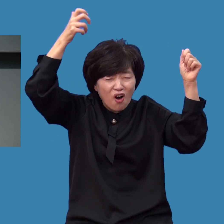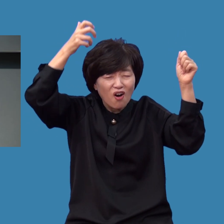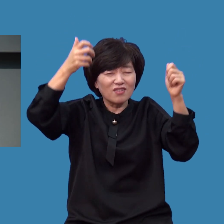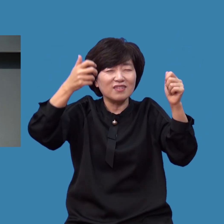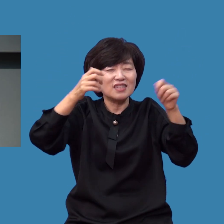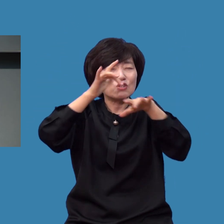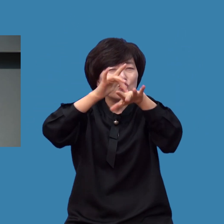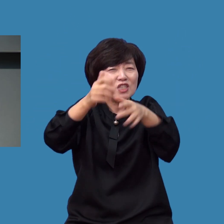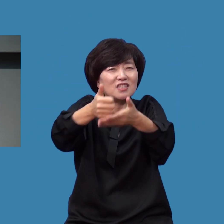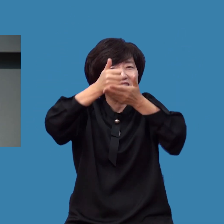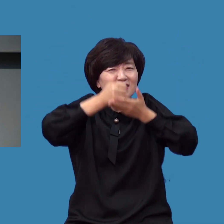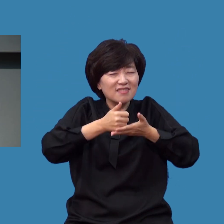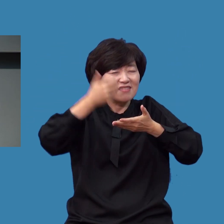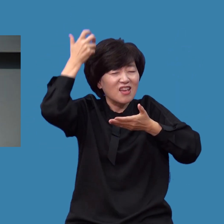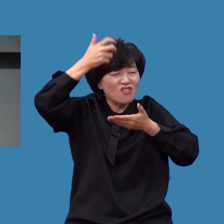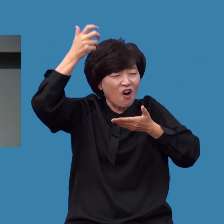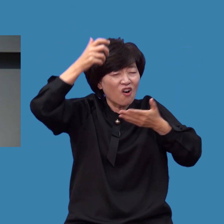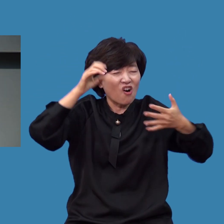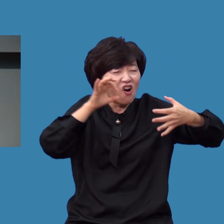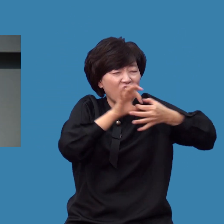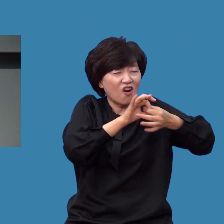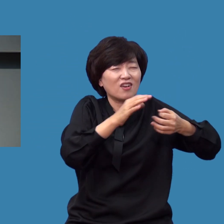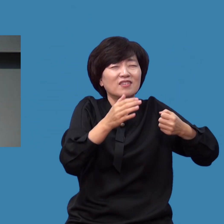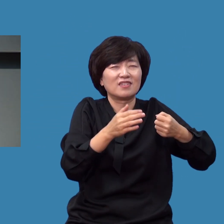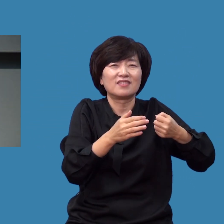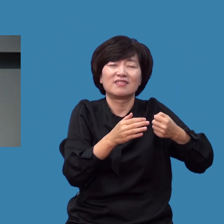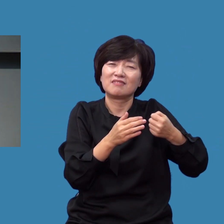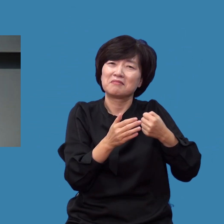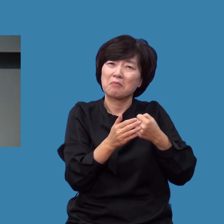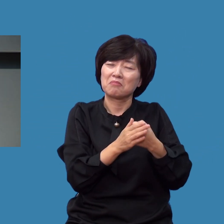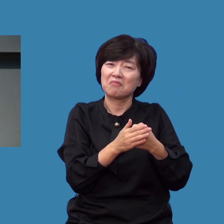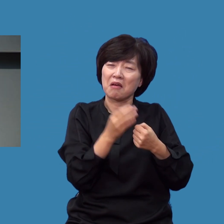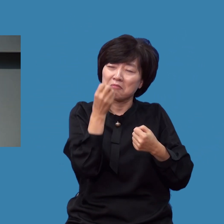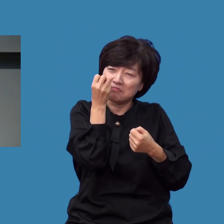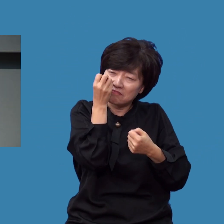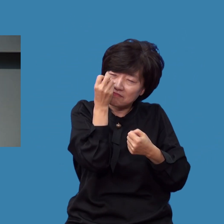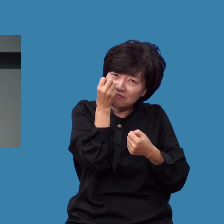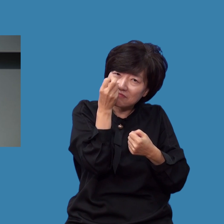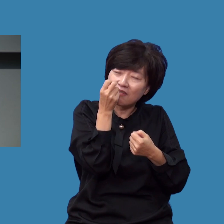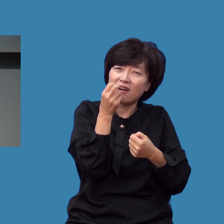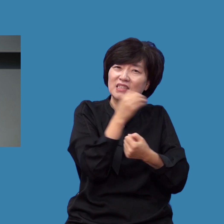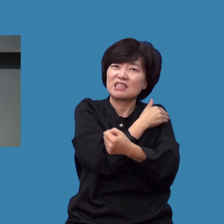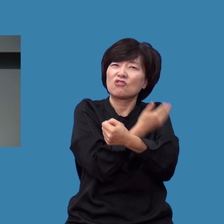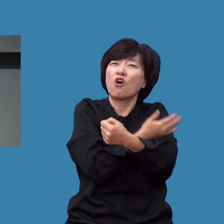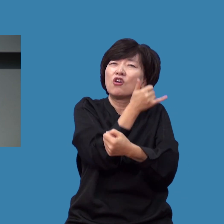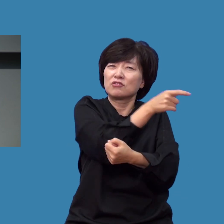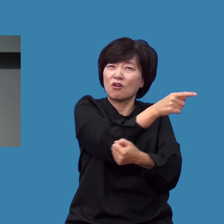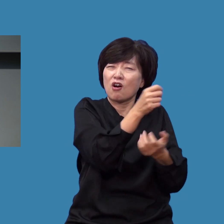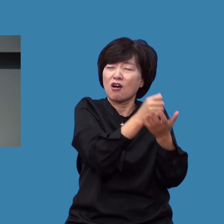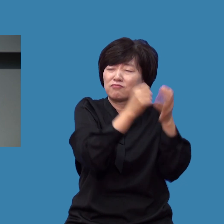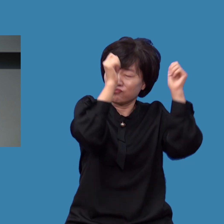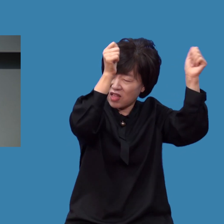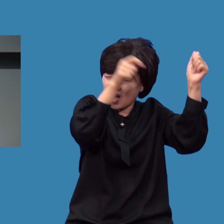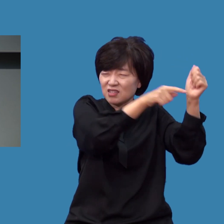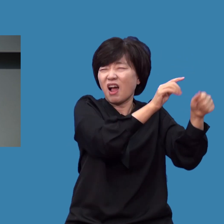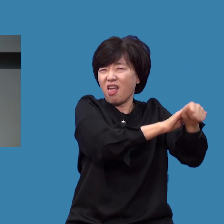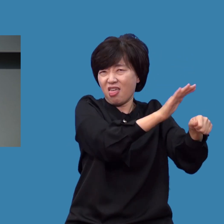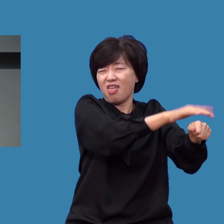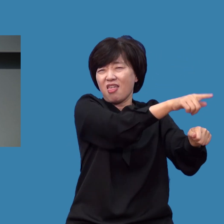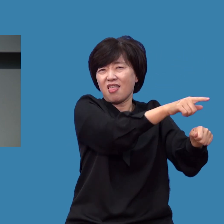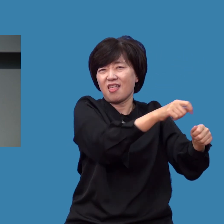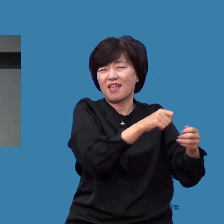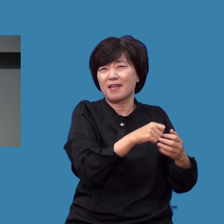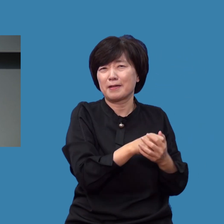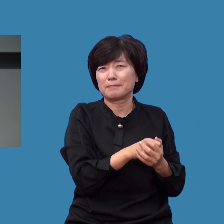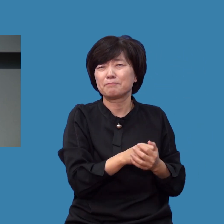영적인 세계하고 접해 있기 때문에 그런 뭐 신령한 그 능력들이 있습니다. 뭐 예지적인 능력이 있어요. 예언은 그런